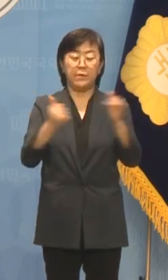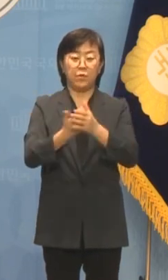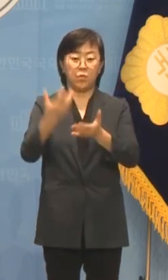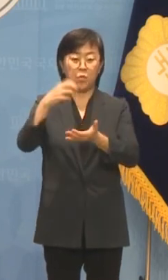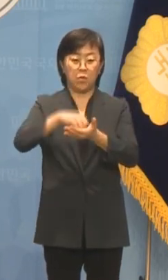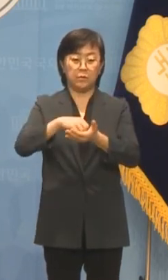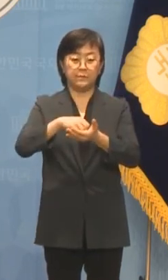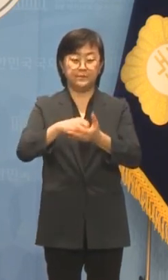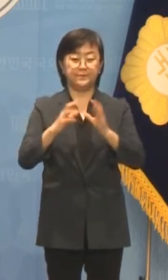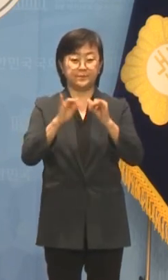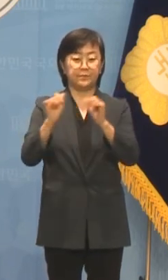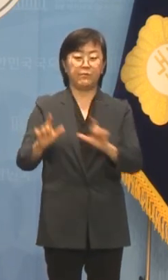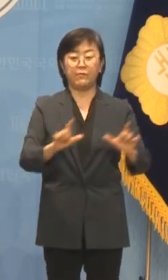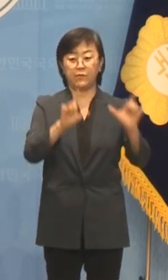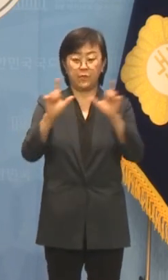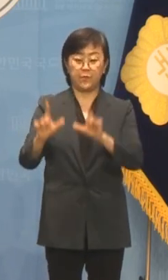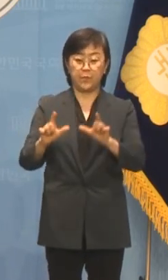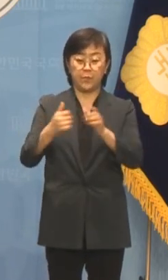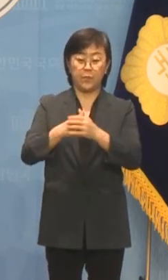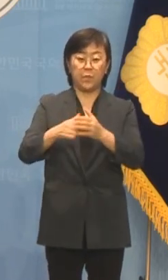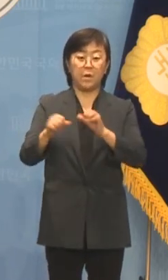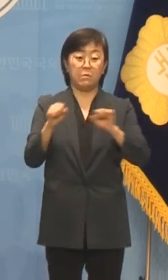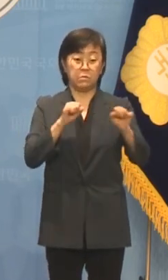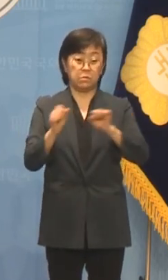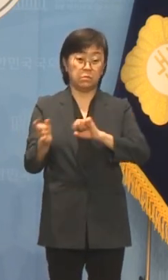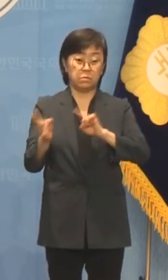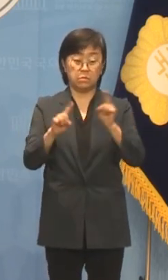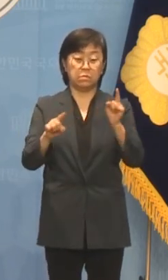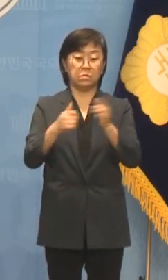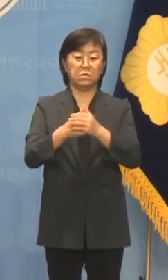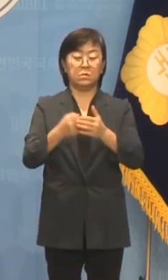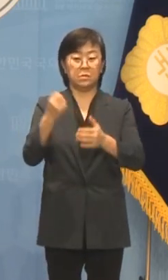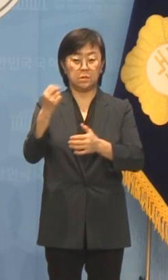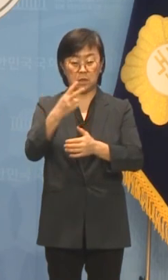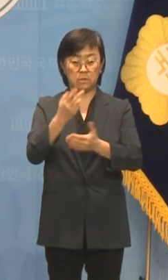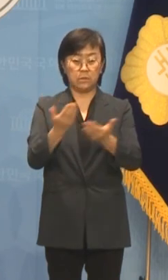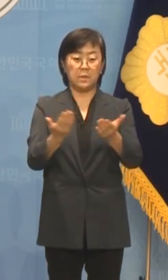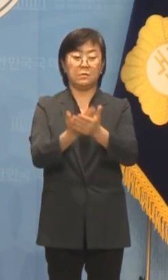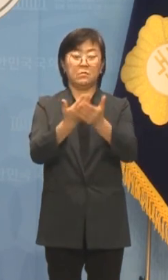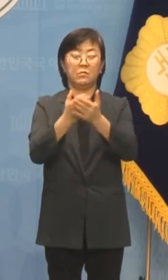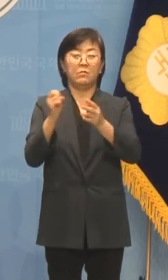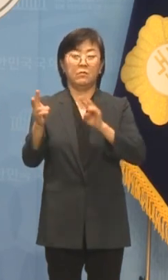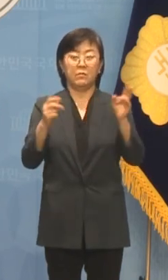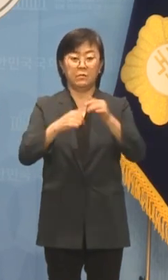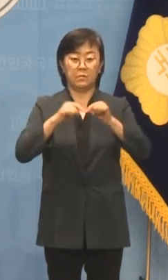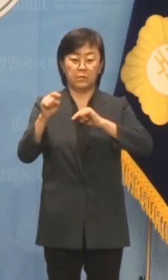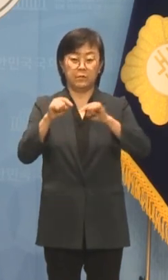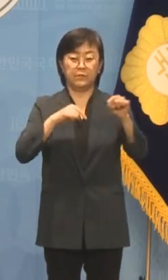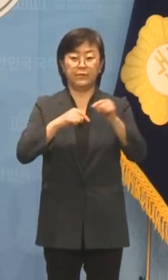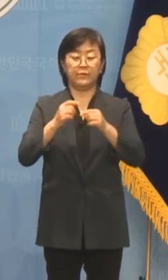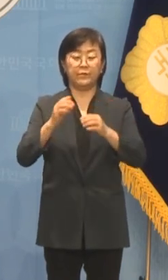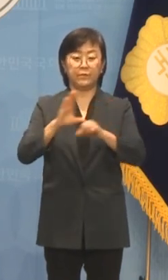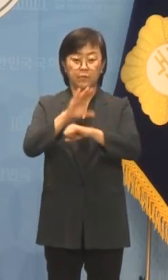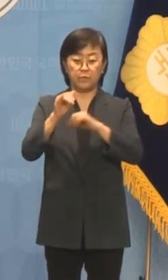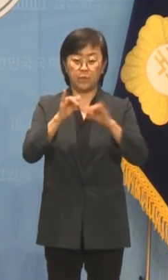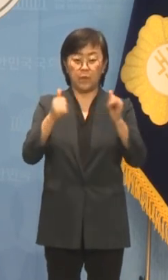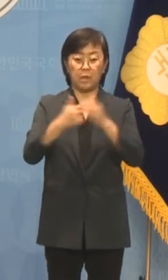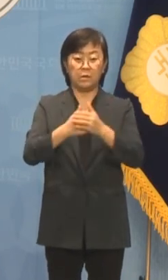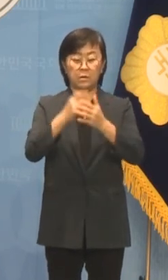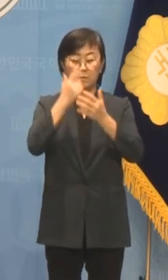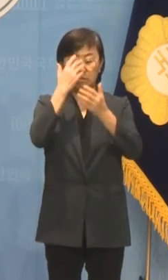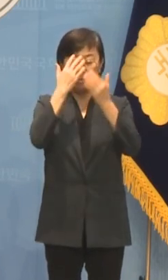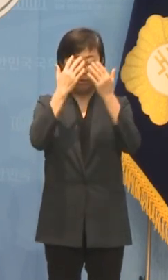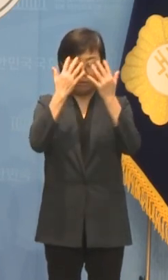포함해 민생 경제 저변의 활력을 제고하고 여야, 정치인, 언론인 등을 사면